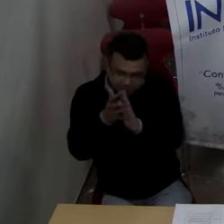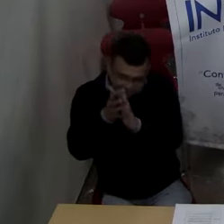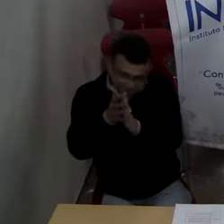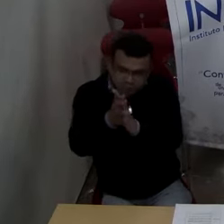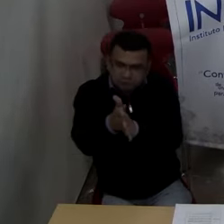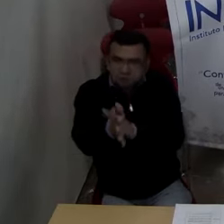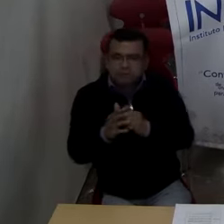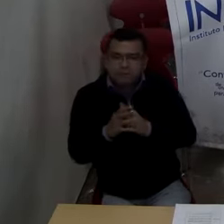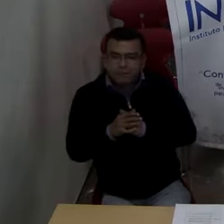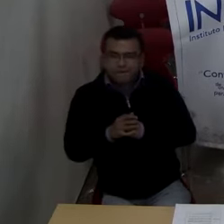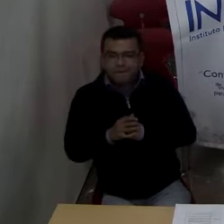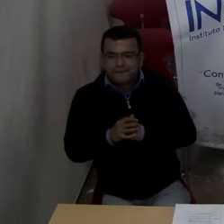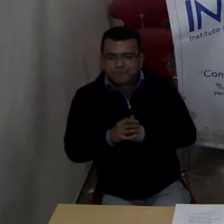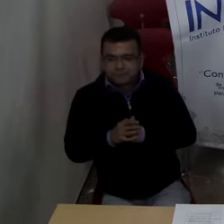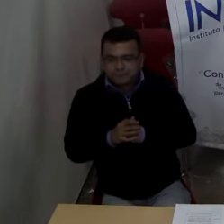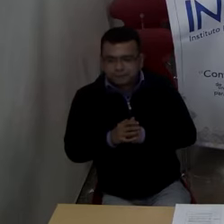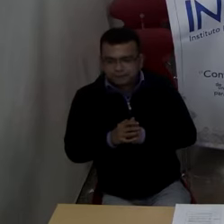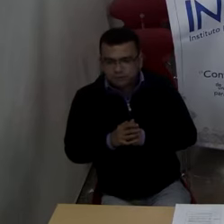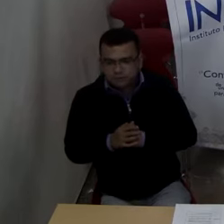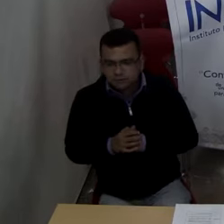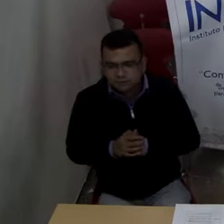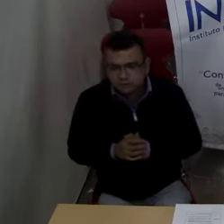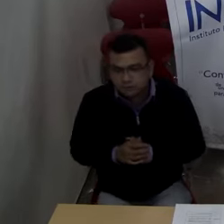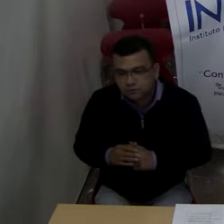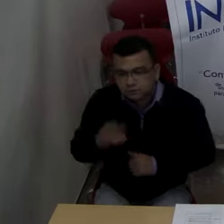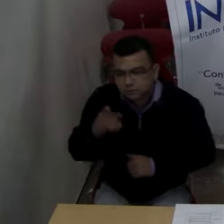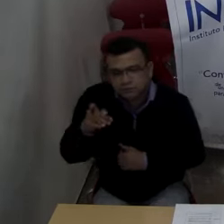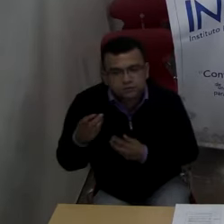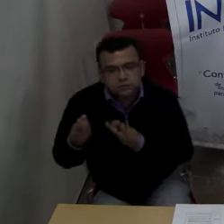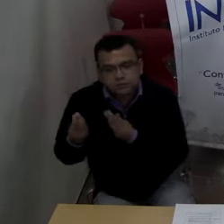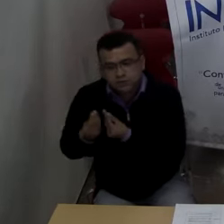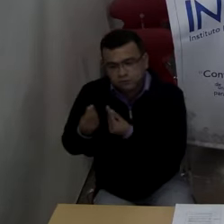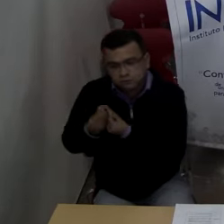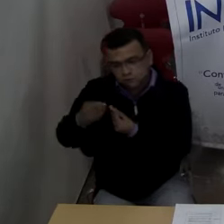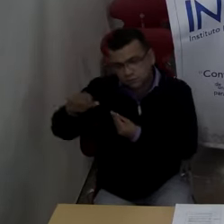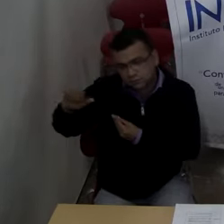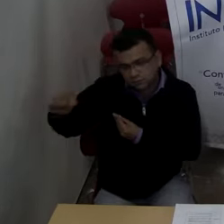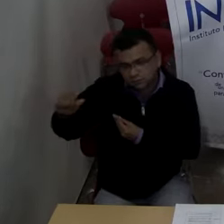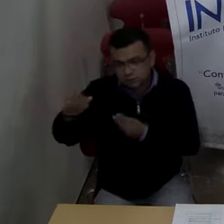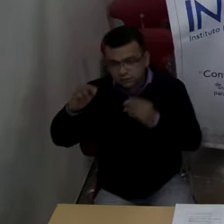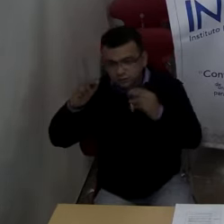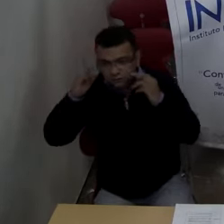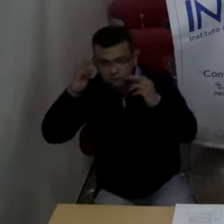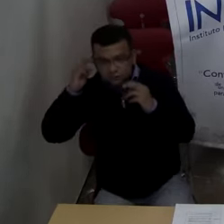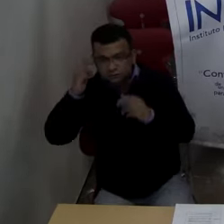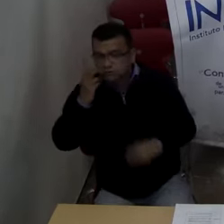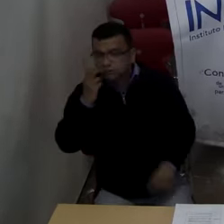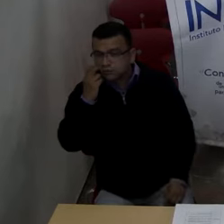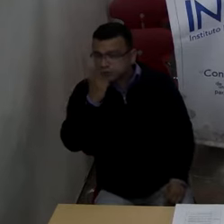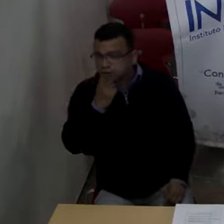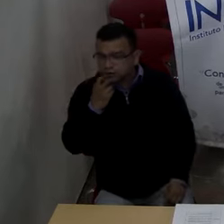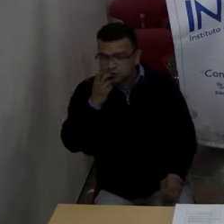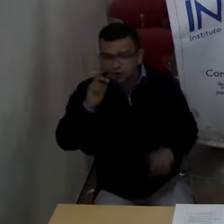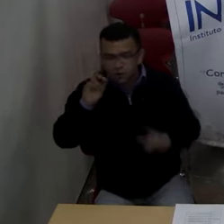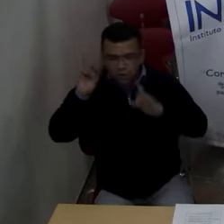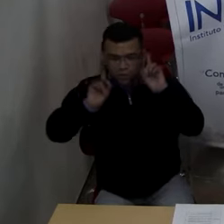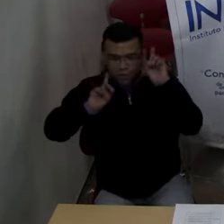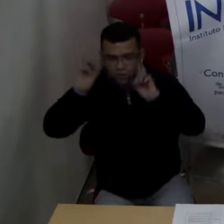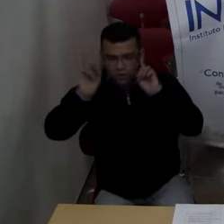que menciona una colega, una audióloga, que dice que una